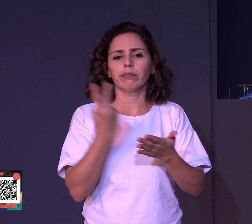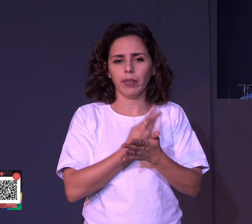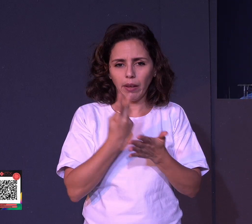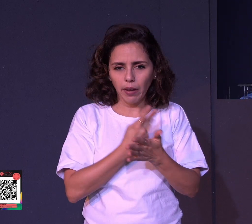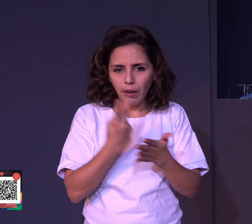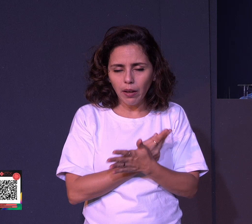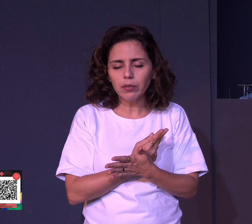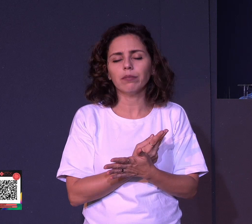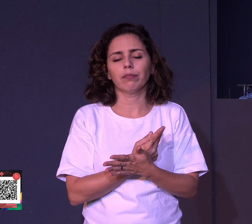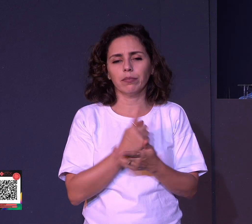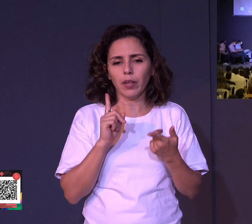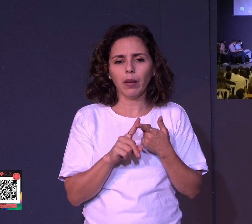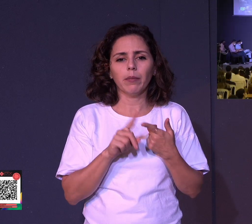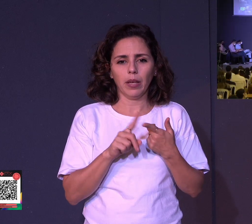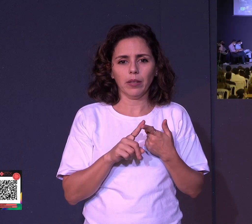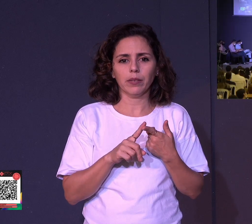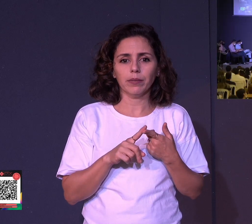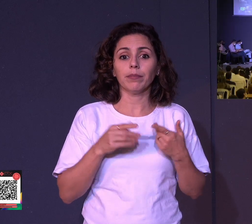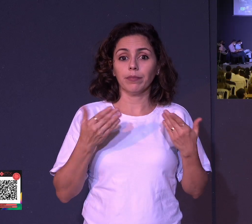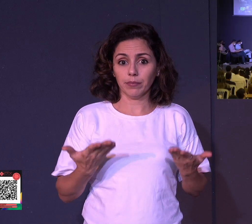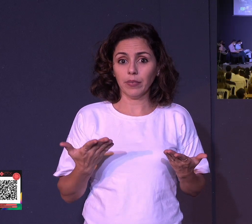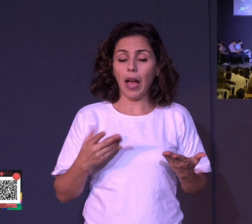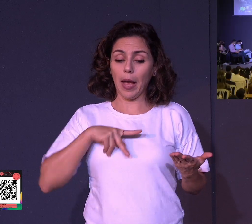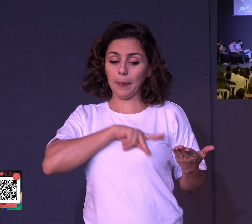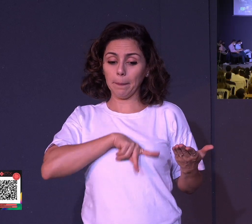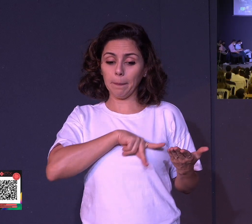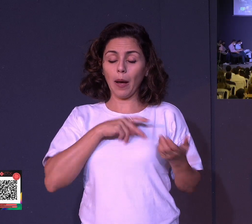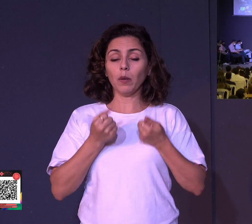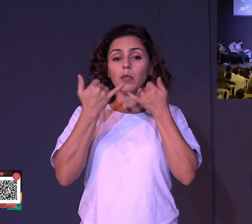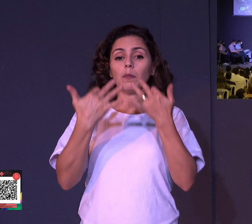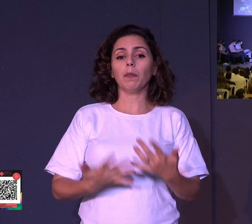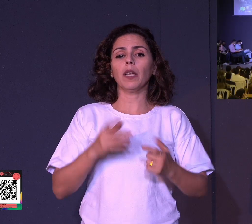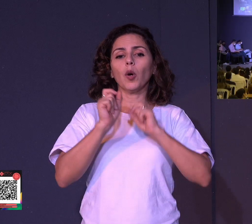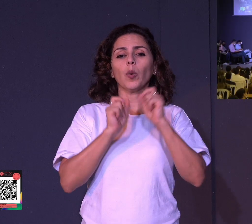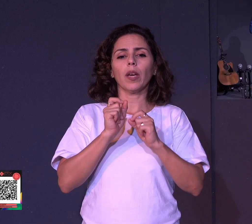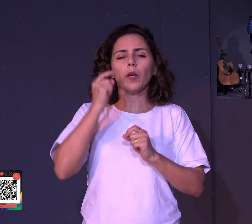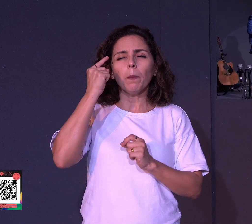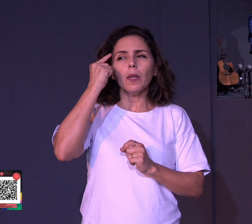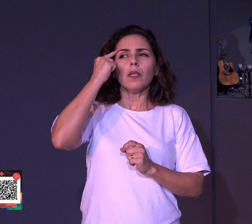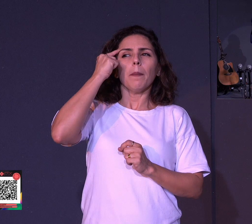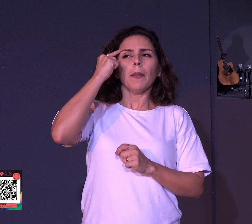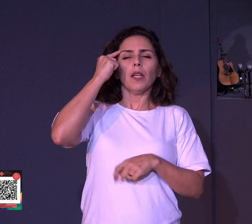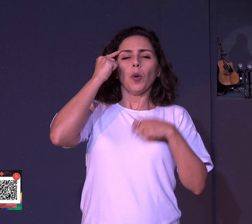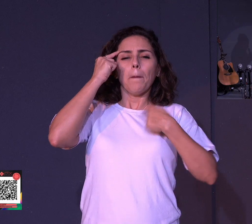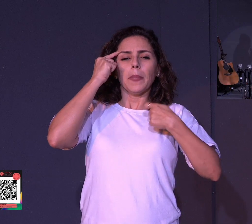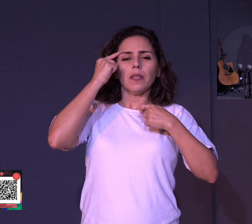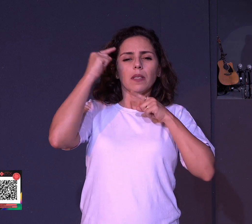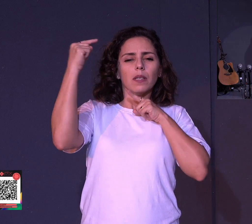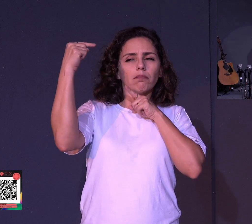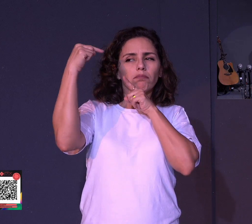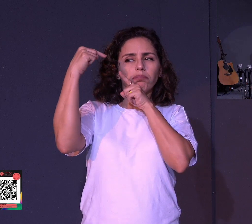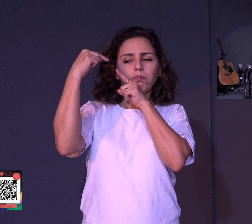deve ser levado cativo à obediência de Cristo. Olha o cuidado que ele tem com a mente. Está lá em 2